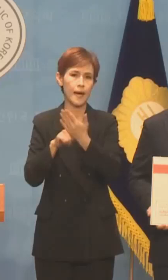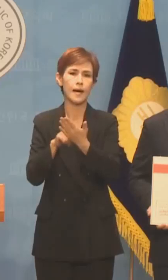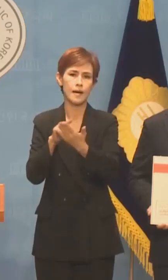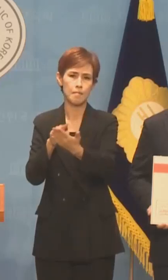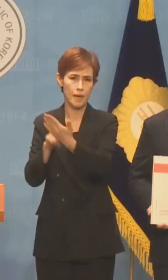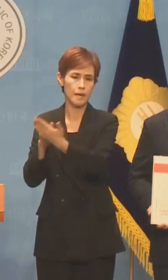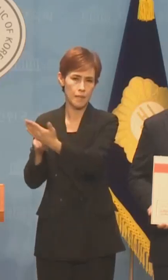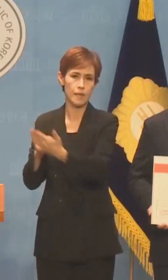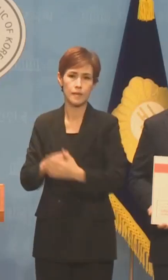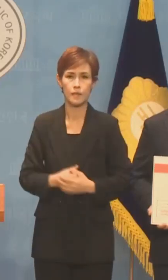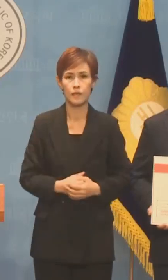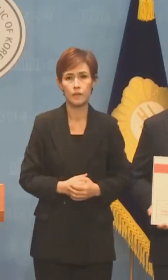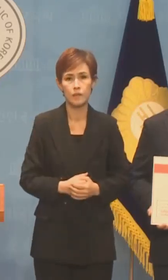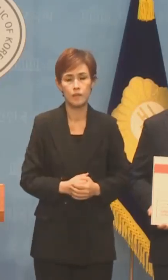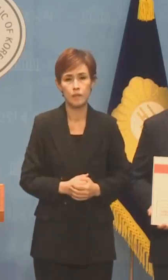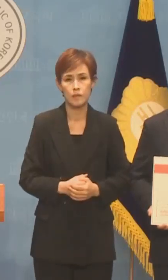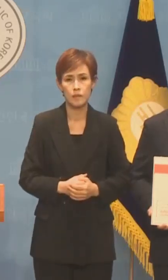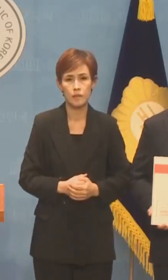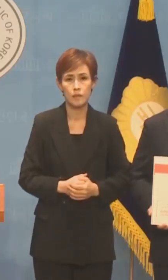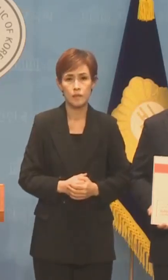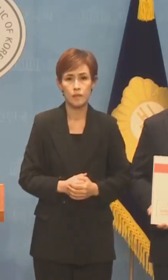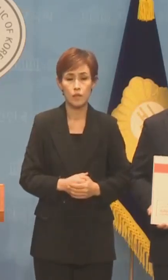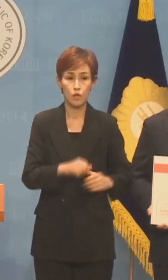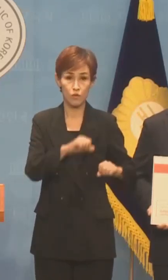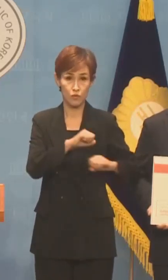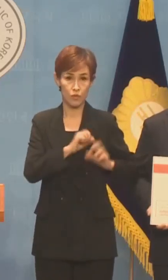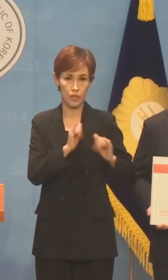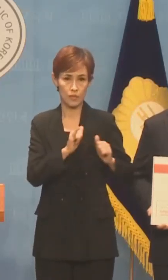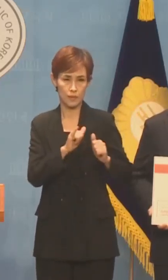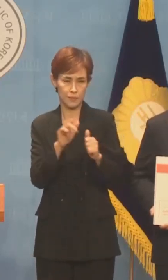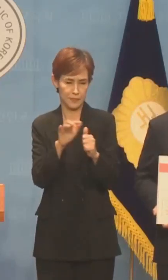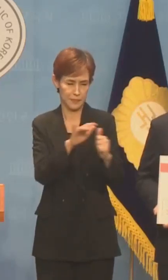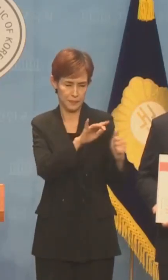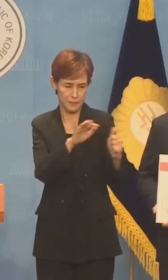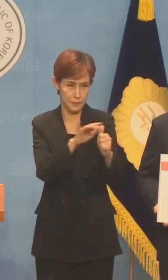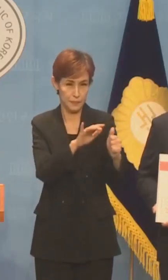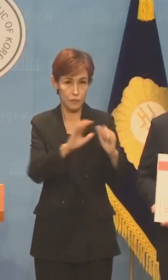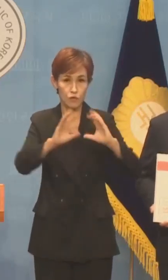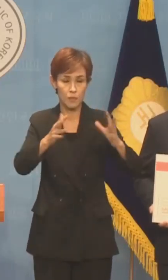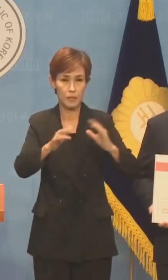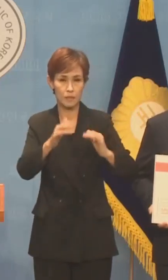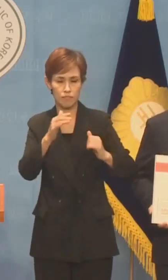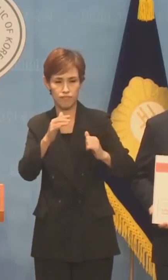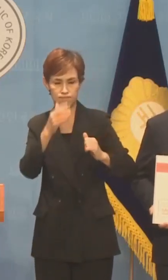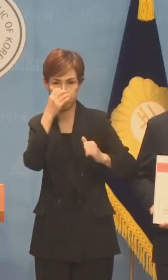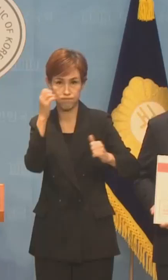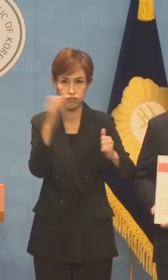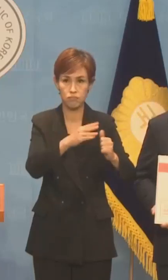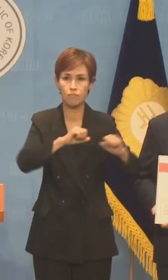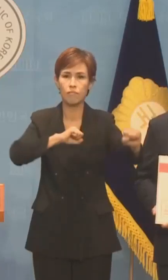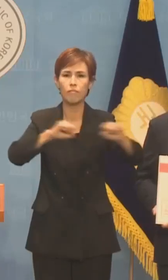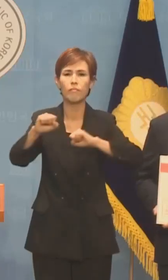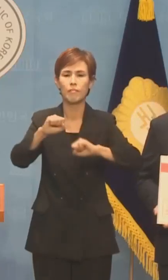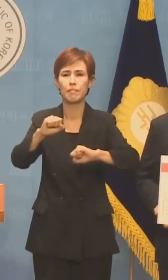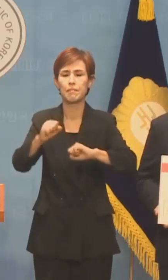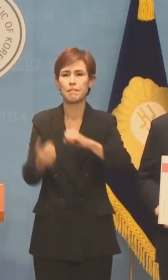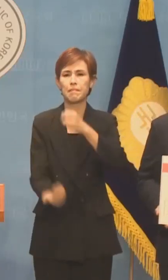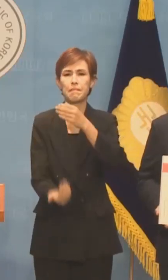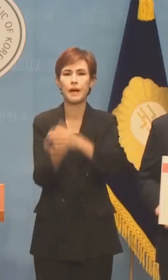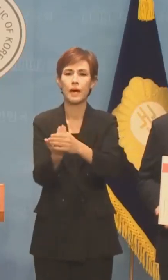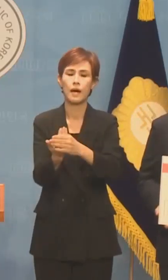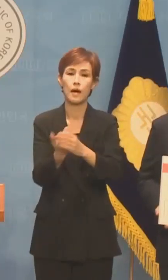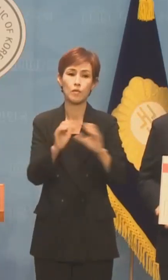있습니다. 그중 특히 우리 군인들을 농락을 하고 국민을 능멸한 사건이 발생했다는 점에